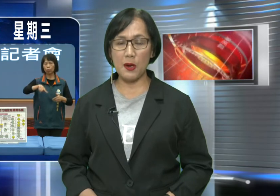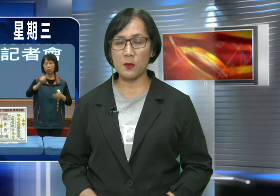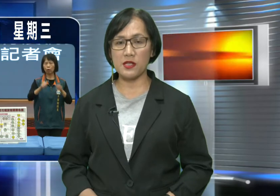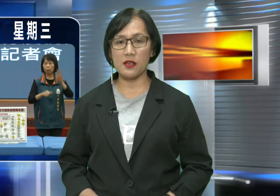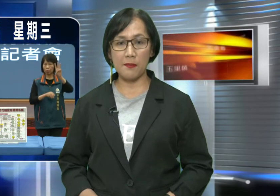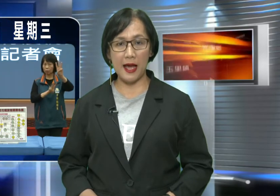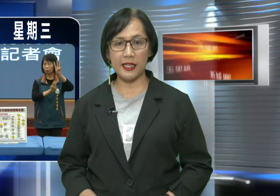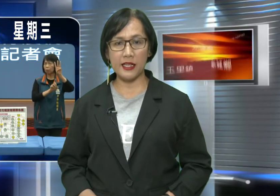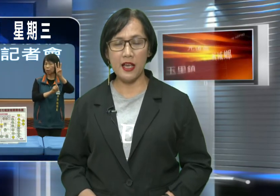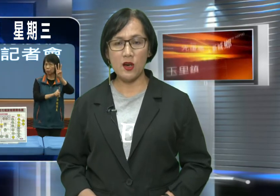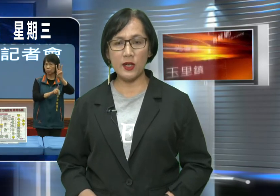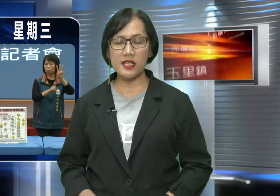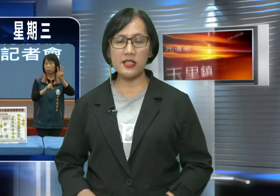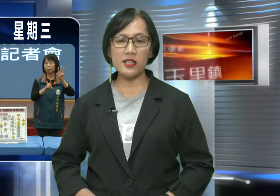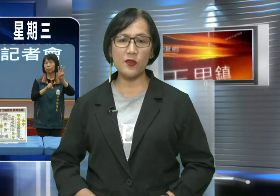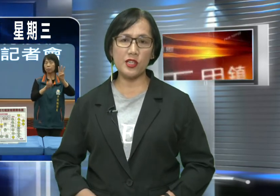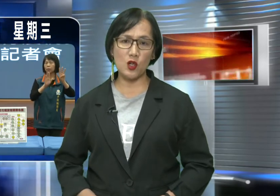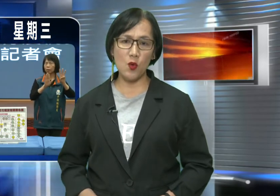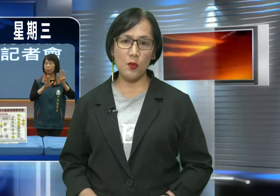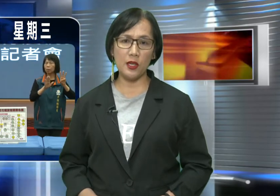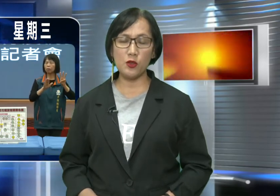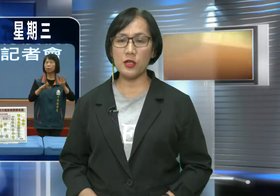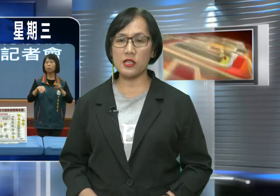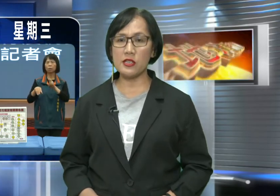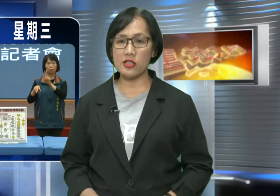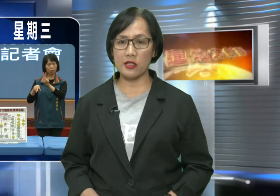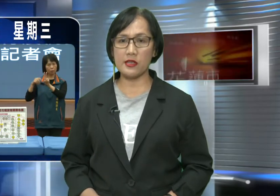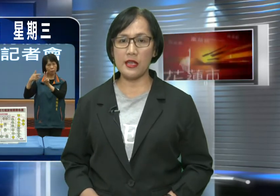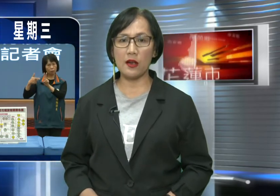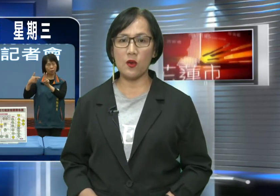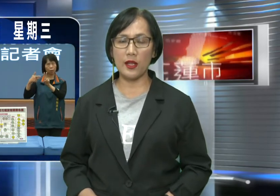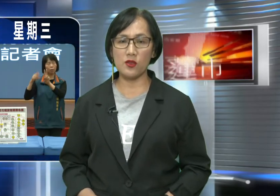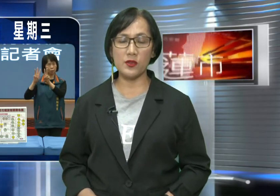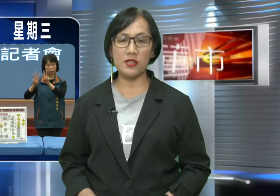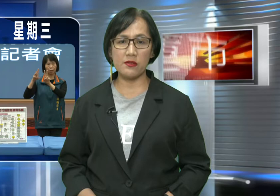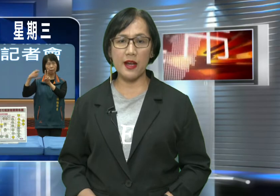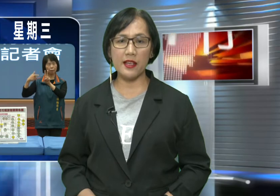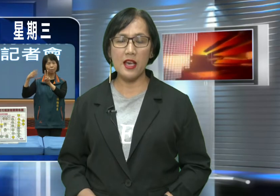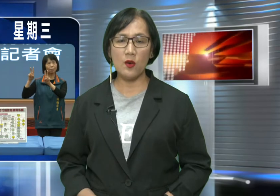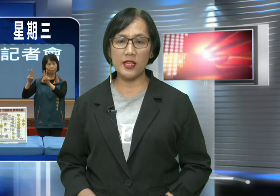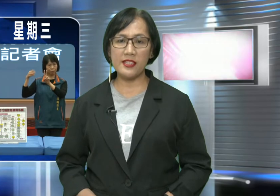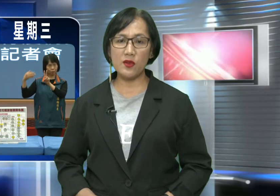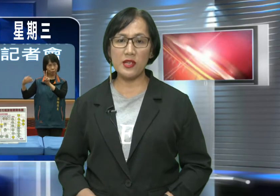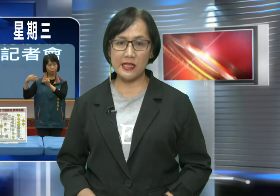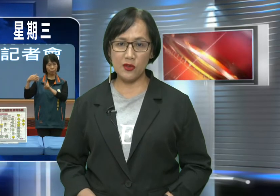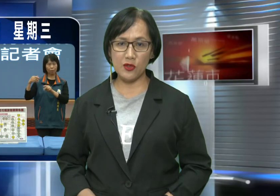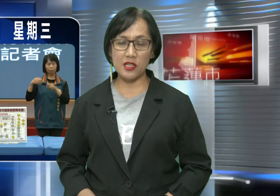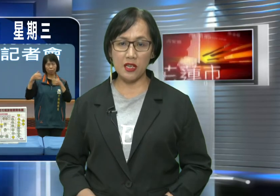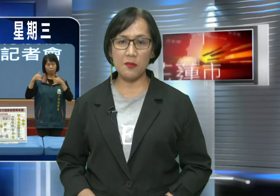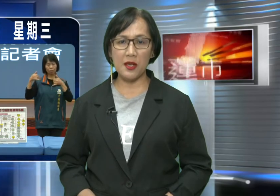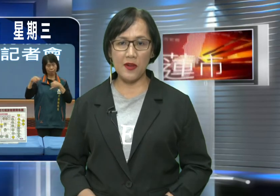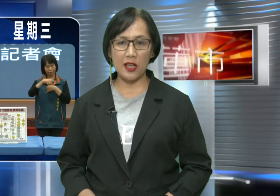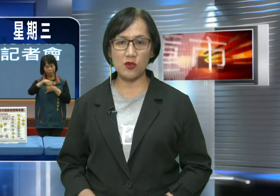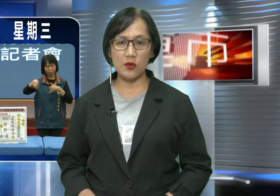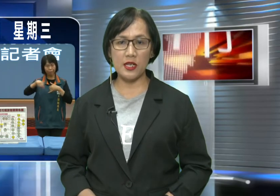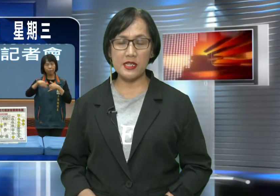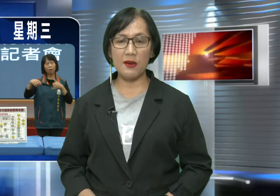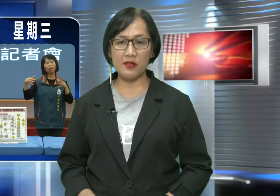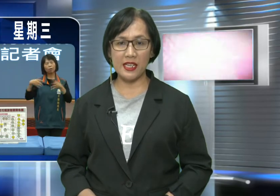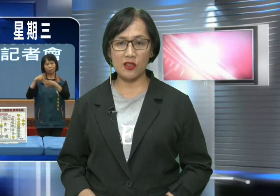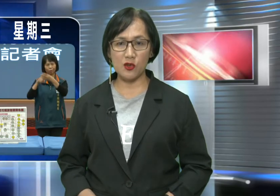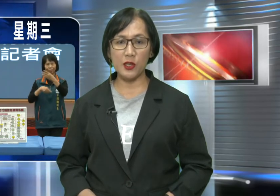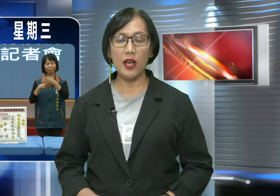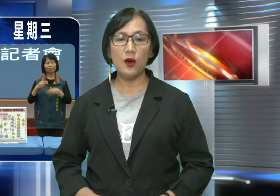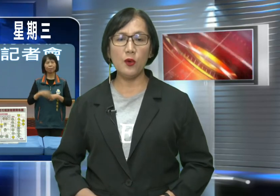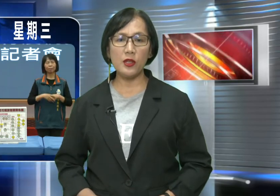口气暴增了8例。花莲县政府是公布了确诊者的相关足迹之外，花莲县卫生局是特别发出了细